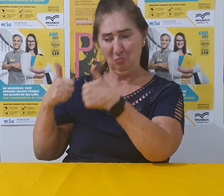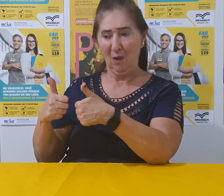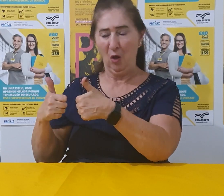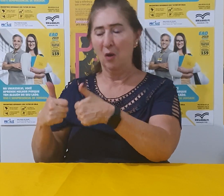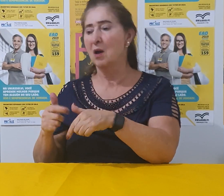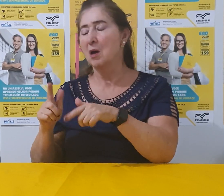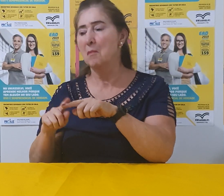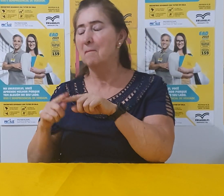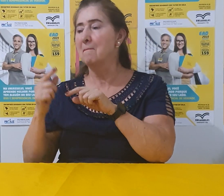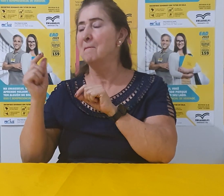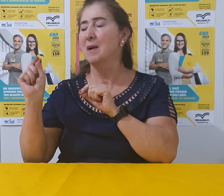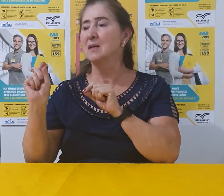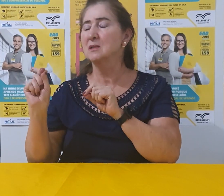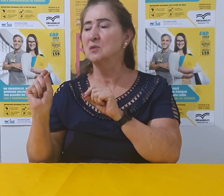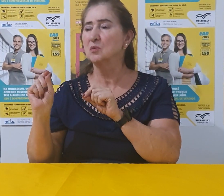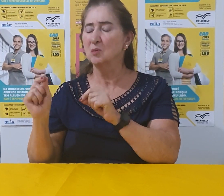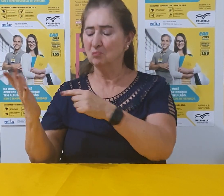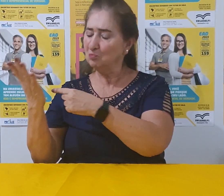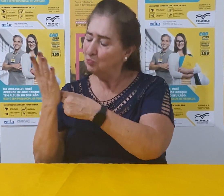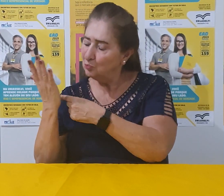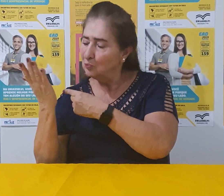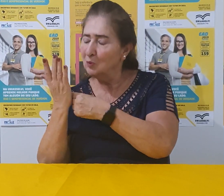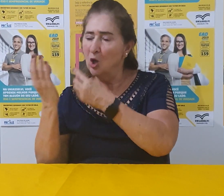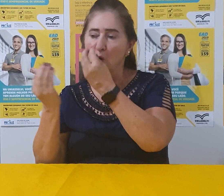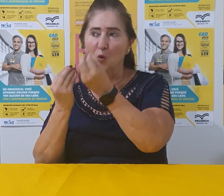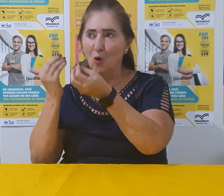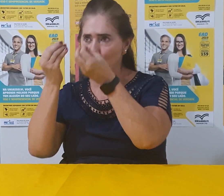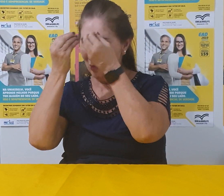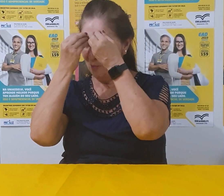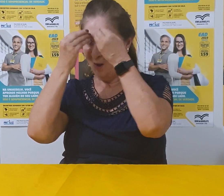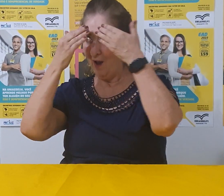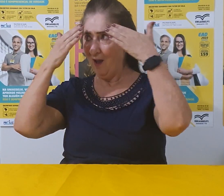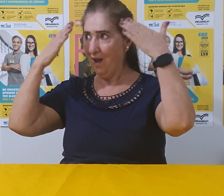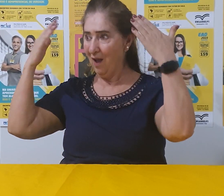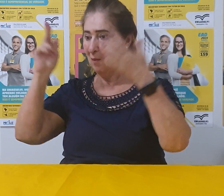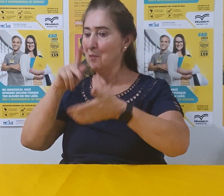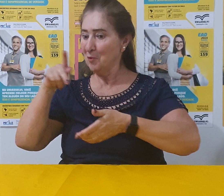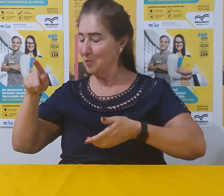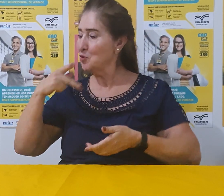bom, pois o ajuda a entender melhor o que o professor ensina.